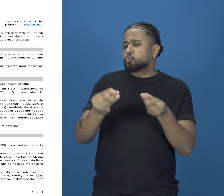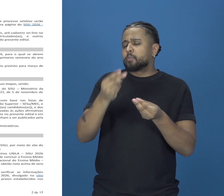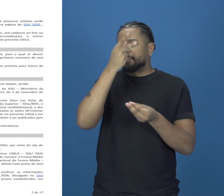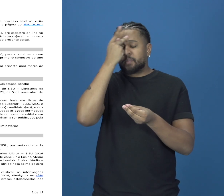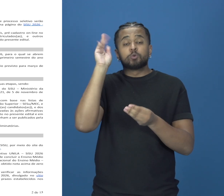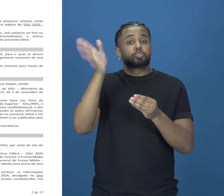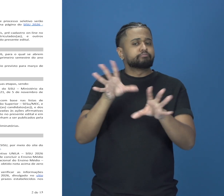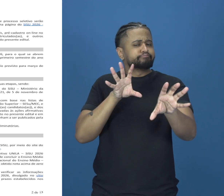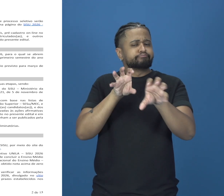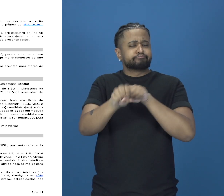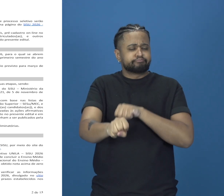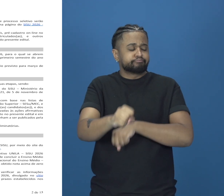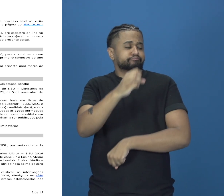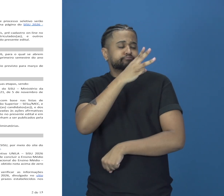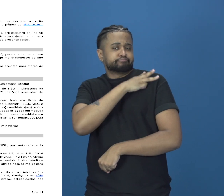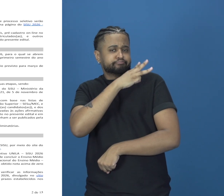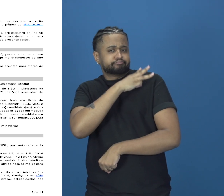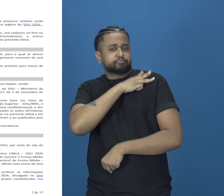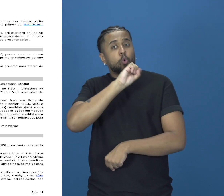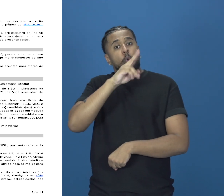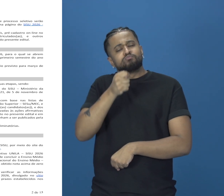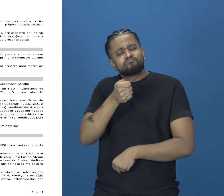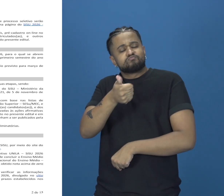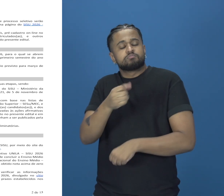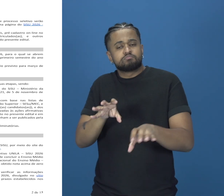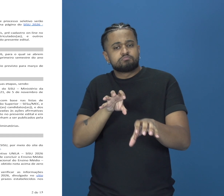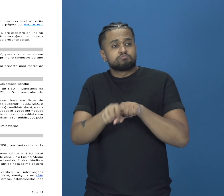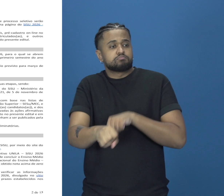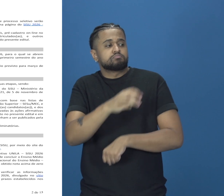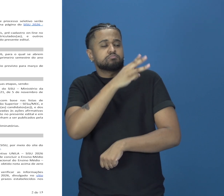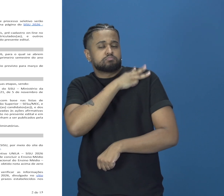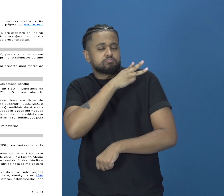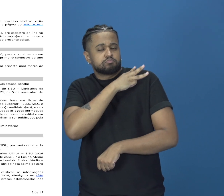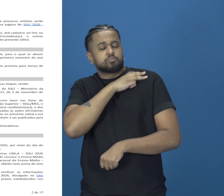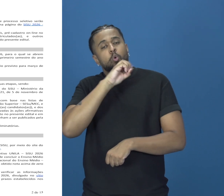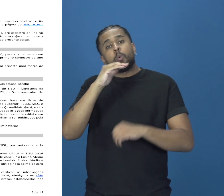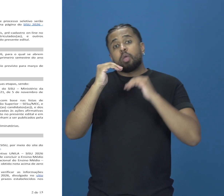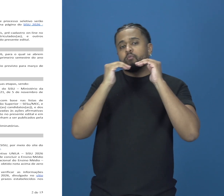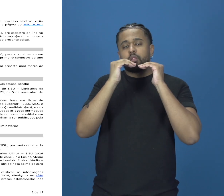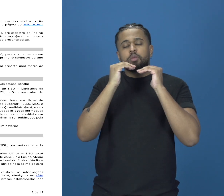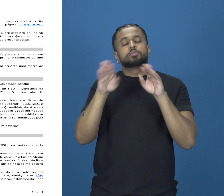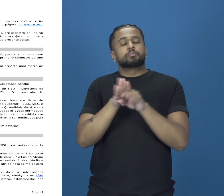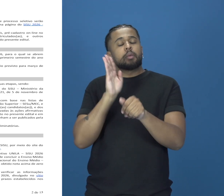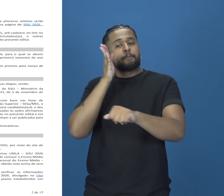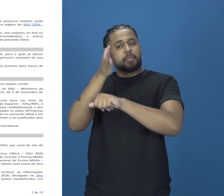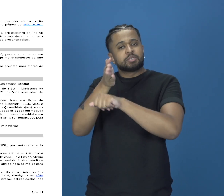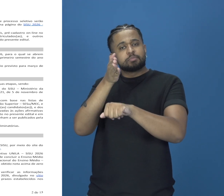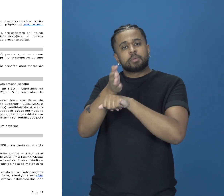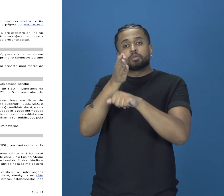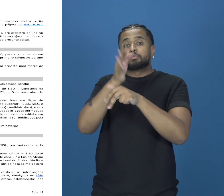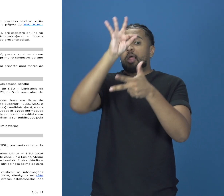aqueles que concluíram ou estão em vias de concluir o ensino médio ou equivalente, que tenham participado do